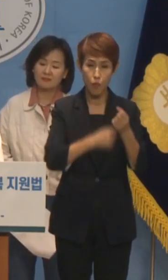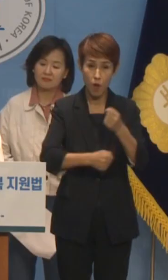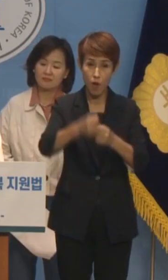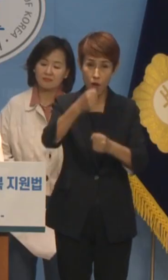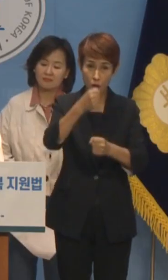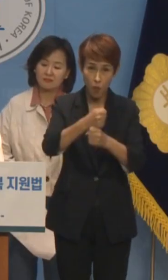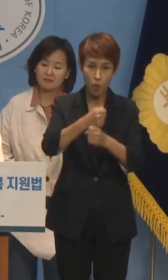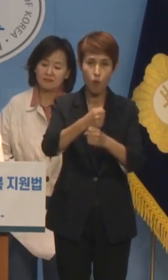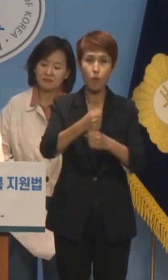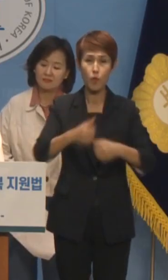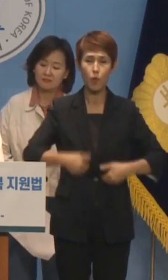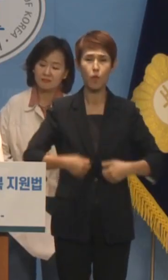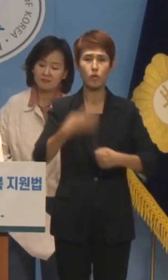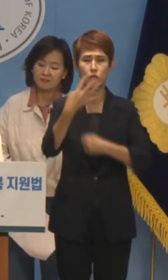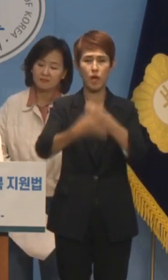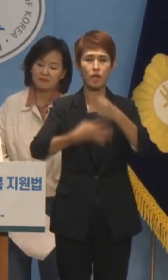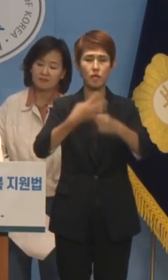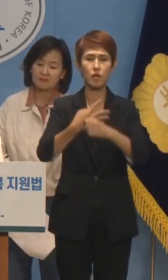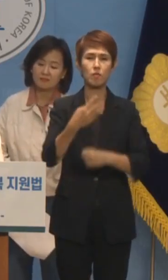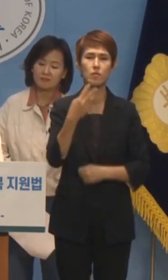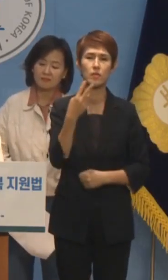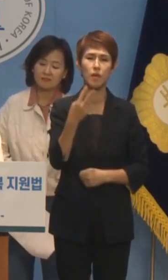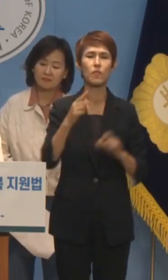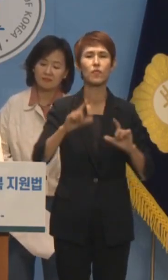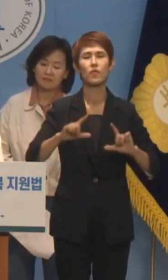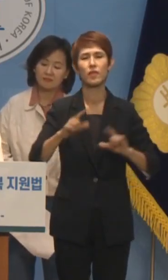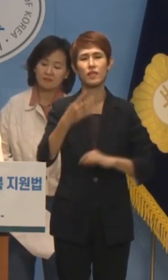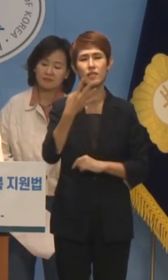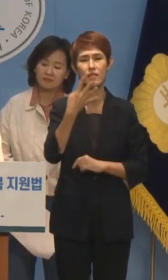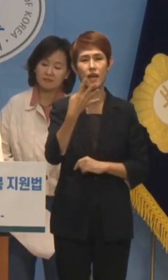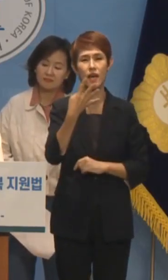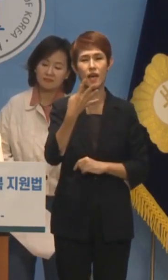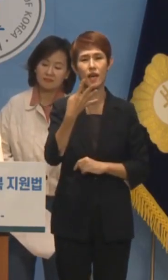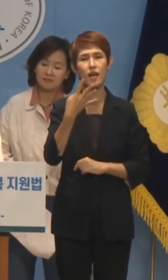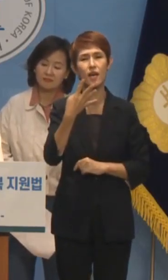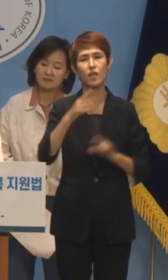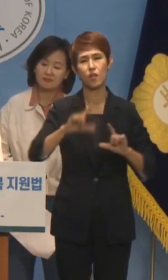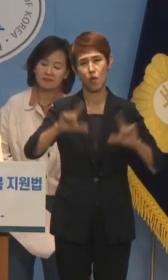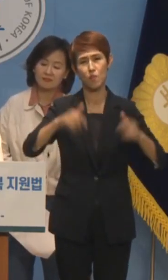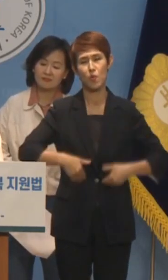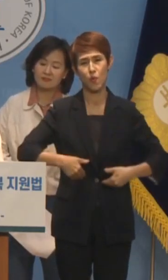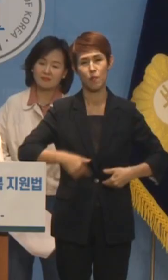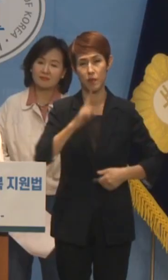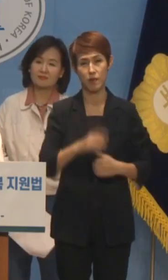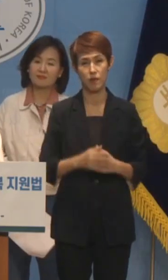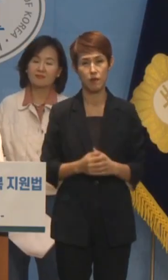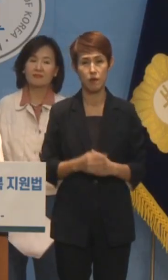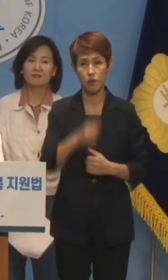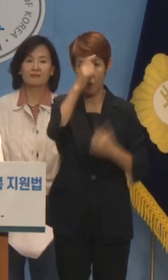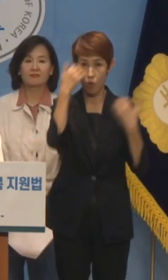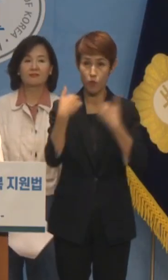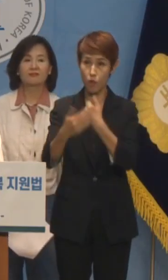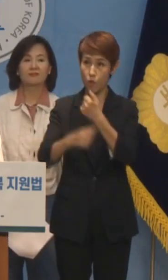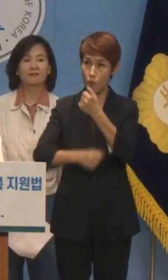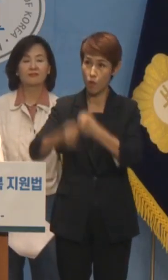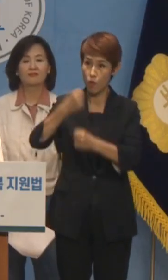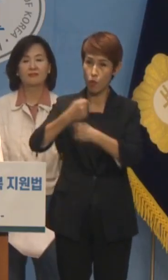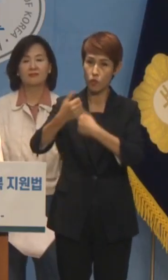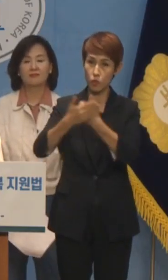4.3년이 소요된다는 발표에도 불구하고 정부의 회복 지원금은